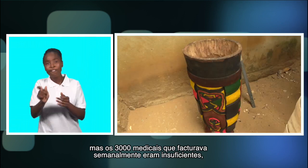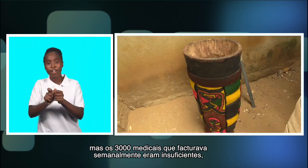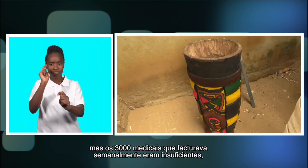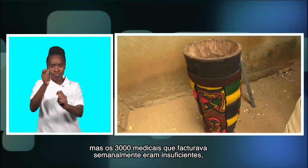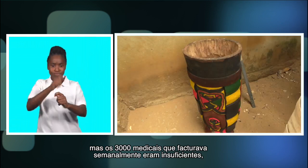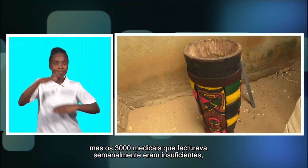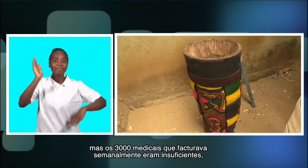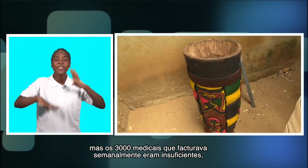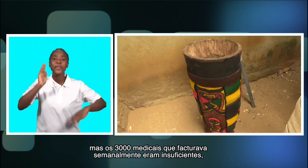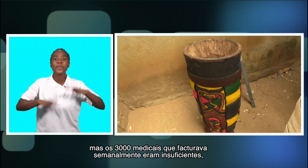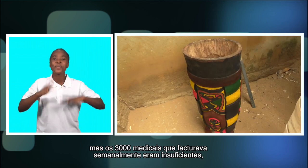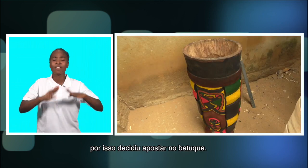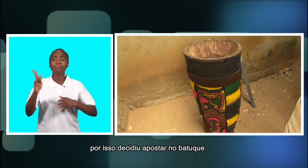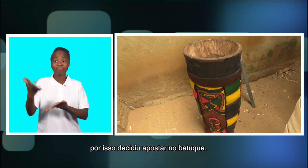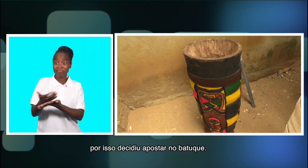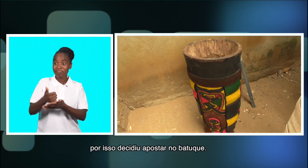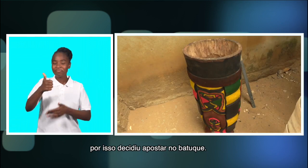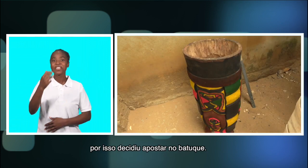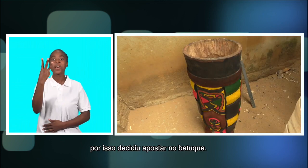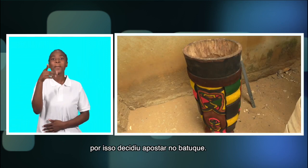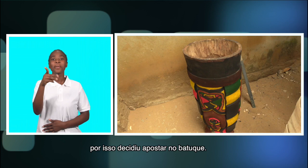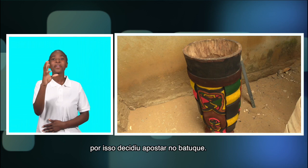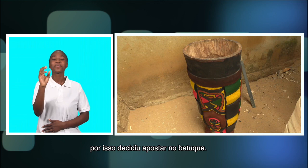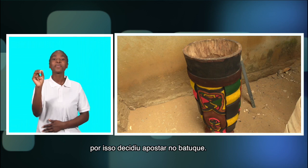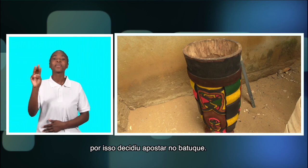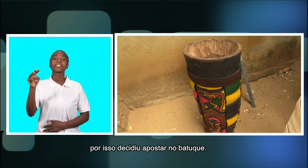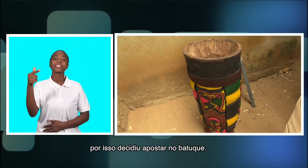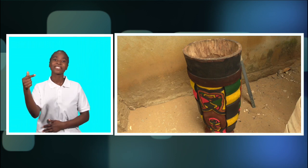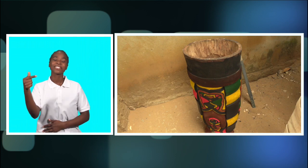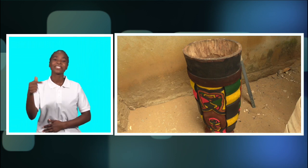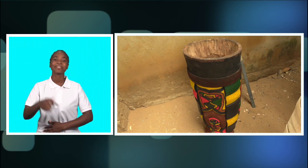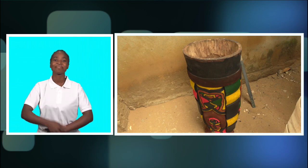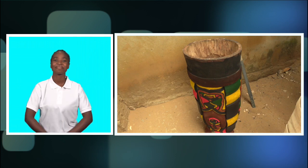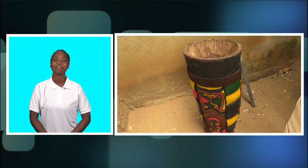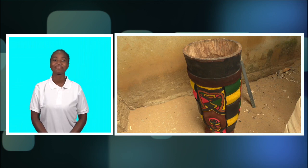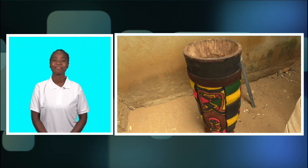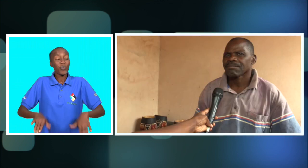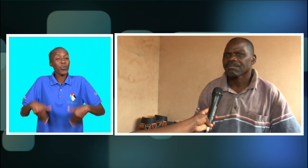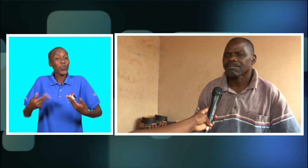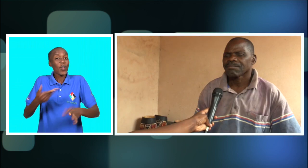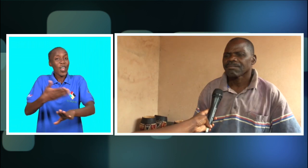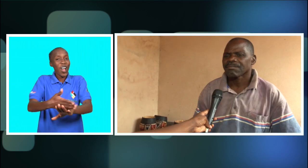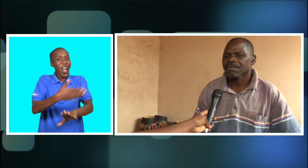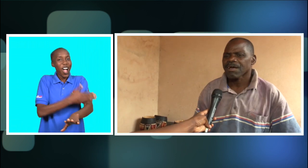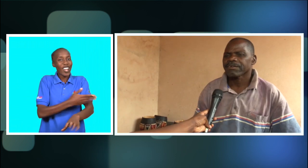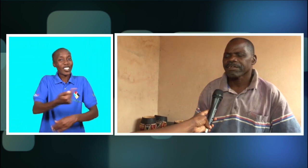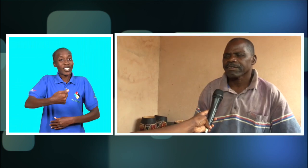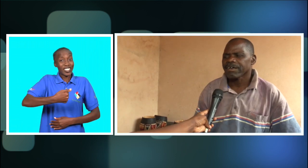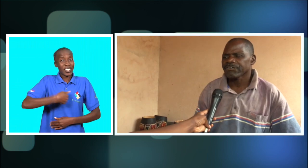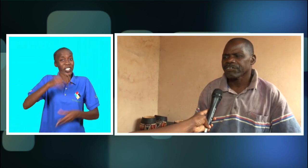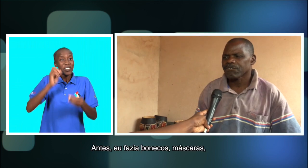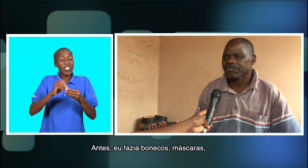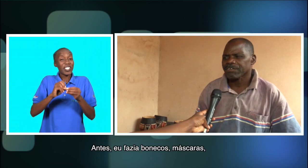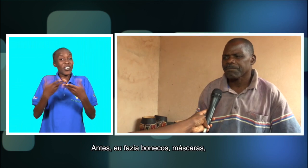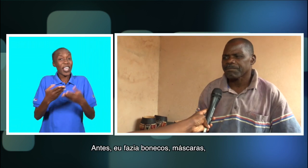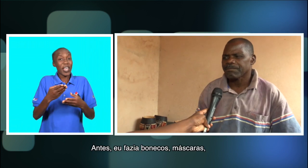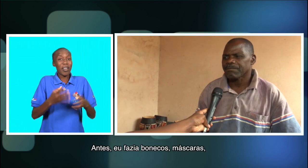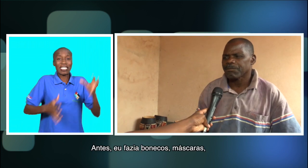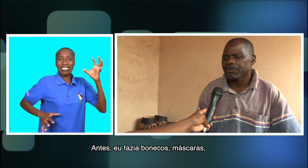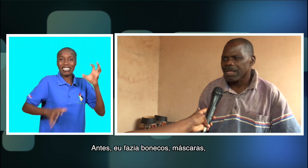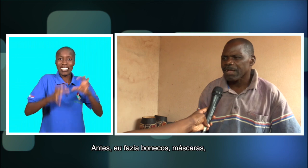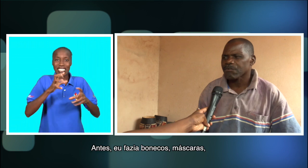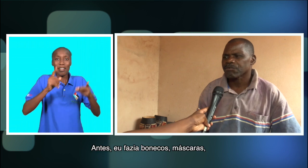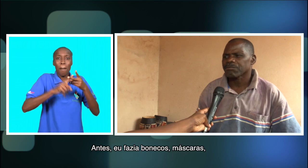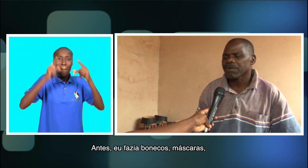que faturava eram insuficientes. por isso decidiu apostar no batuque. Já, desde anos eu fazia